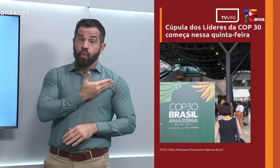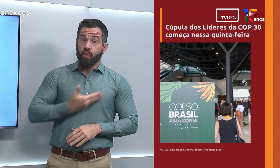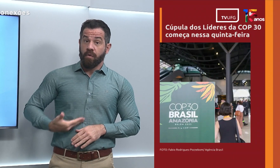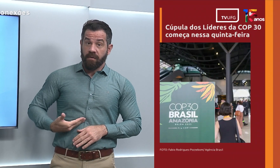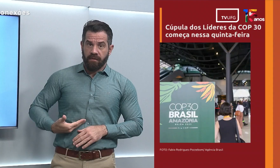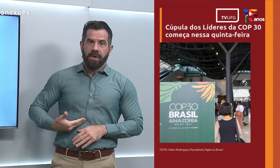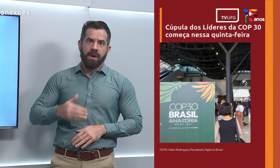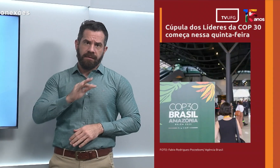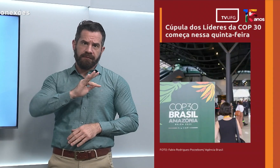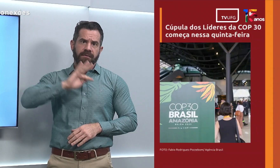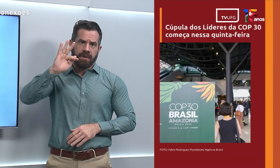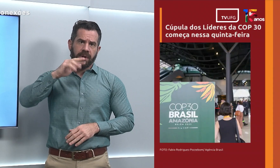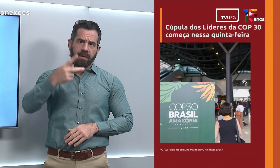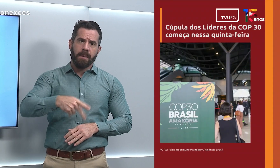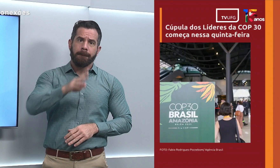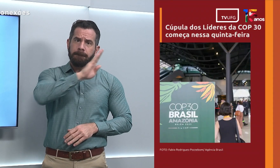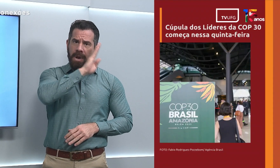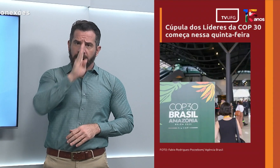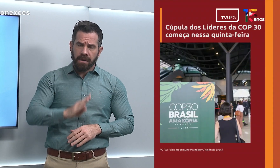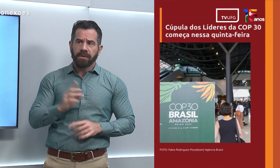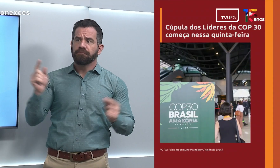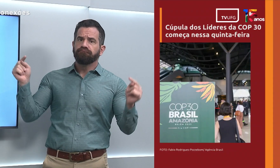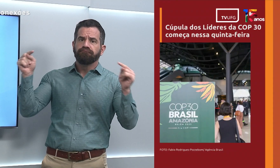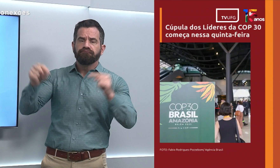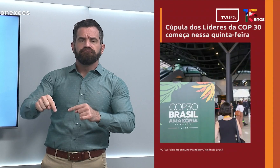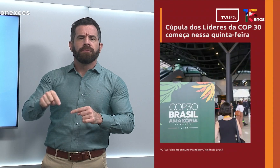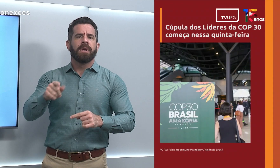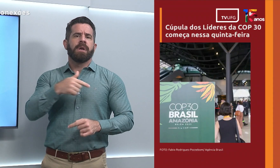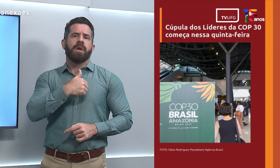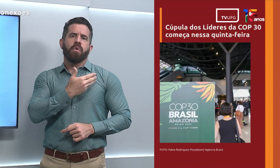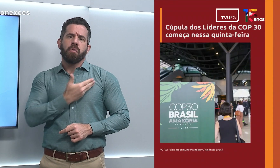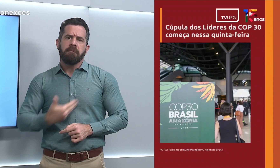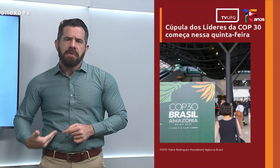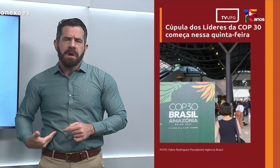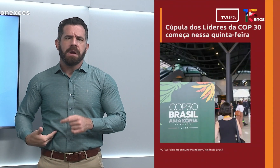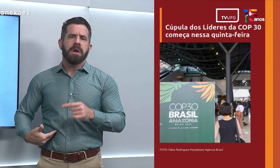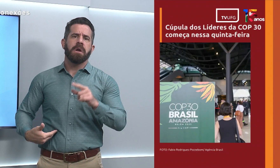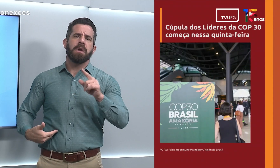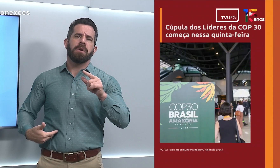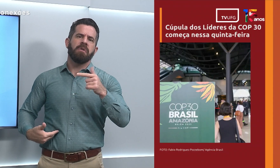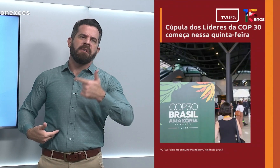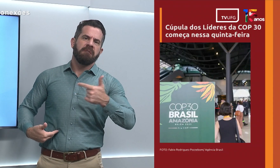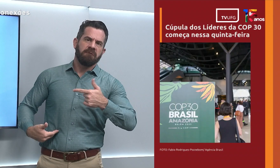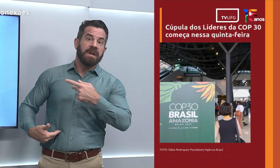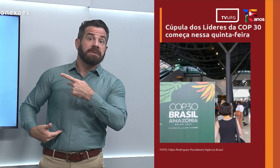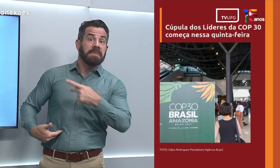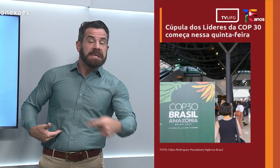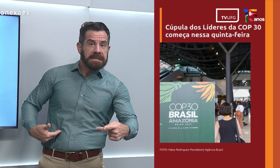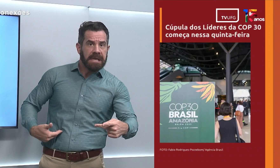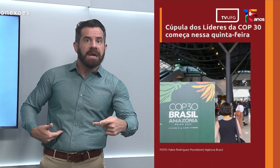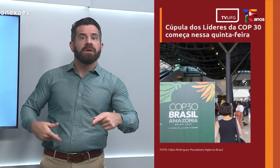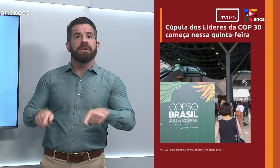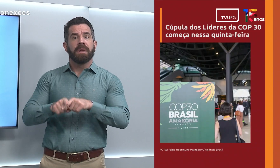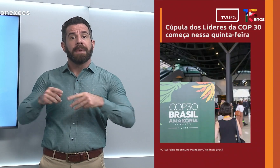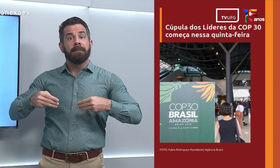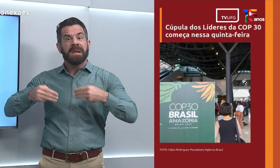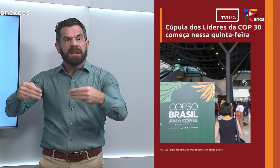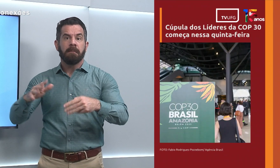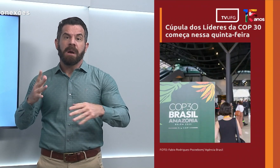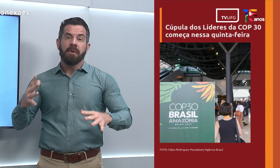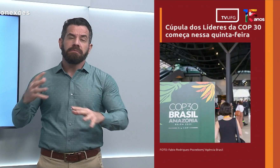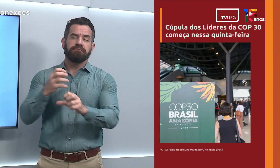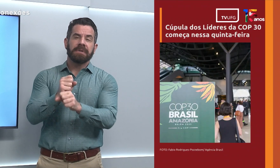reúne governantes, vice-presidentes e ministros de cerca de 140